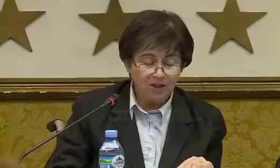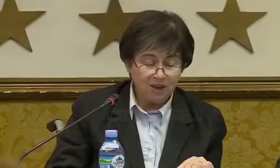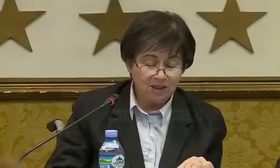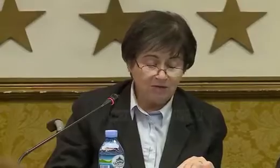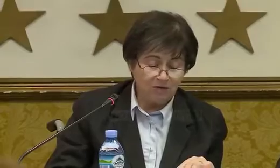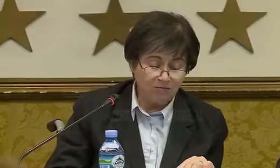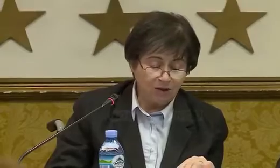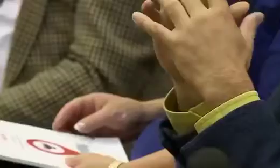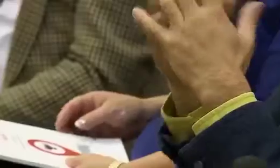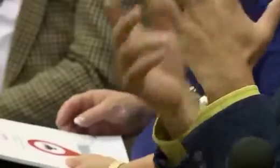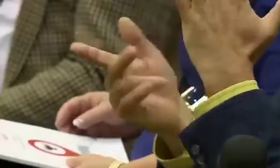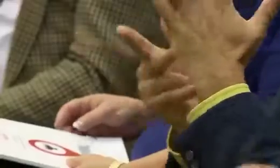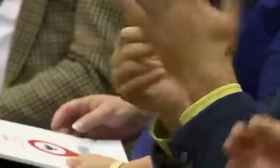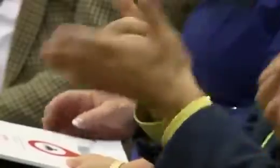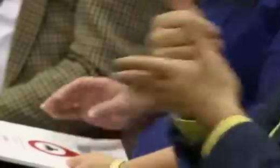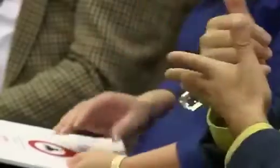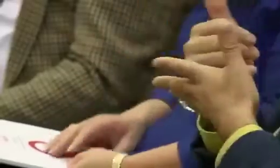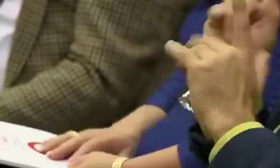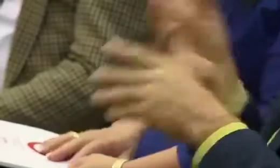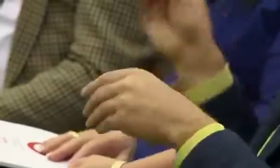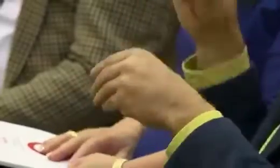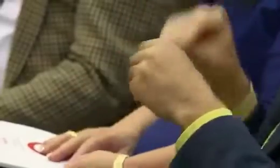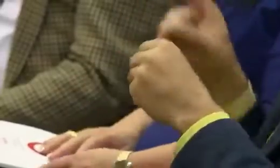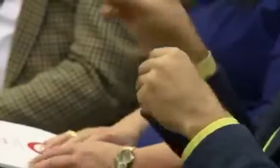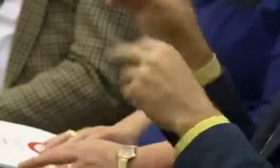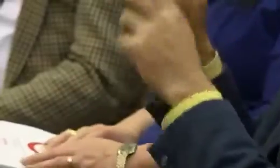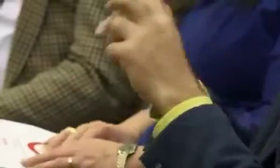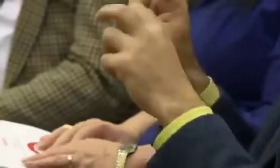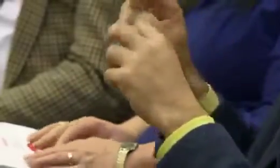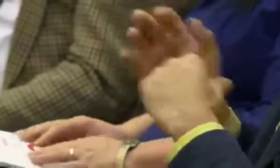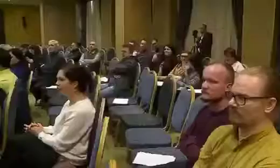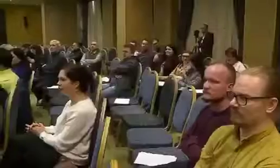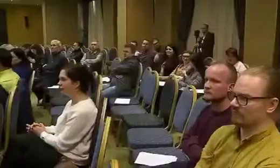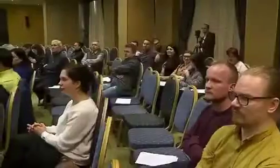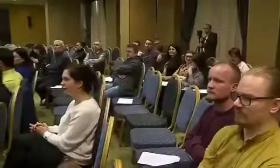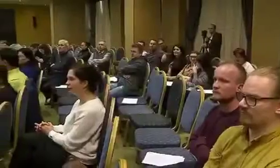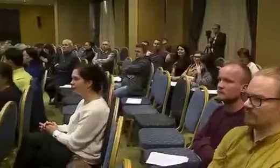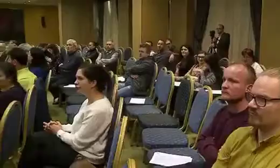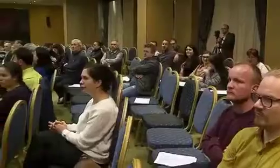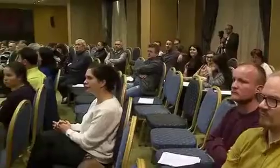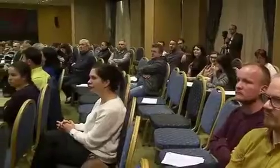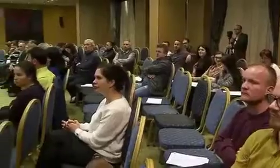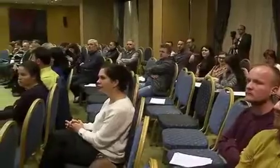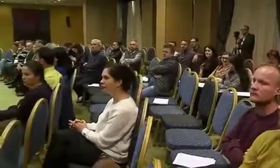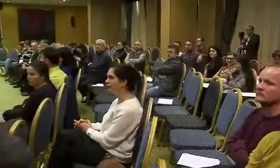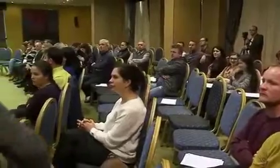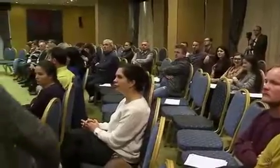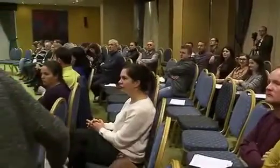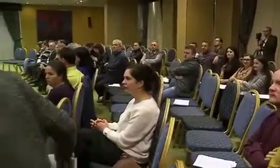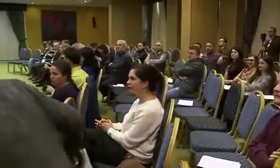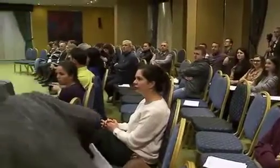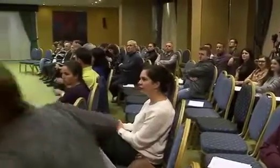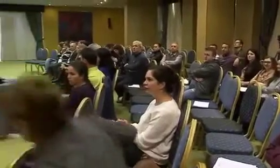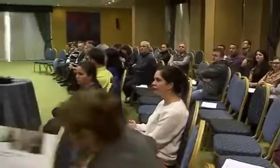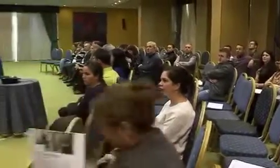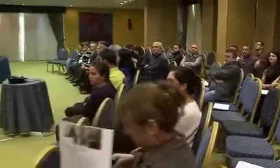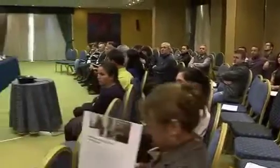vetëm 139 persona. Sa i takon statusit, 86% e tyre janë martuar po me një person që nuk dëgjon.